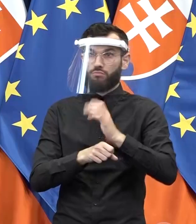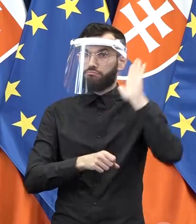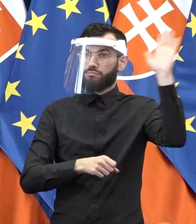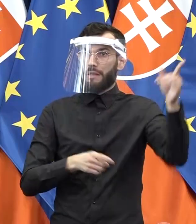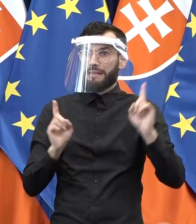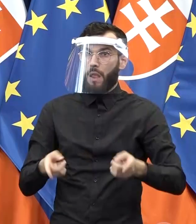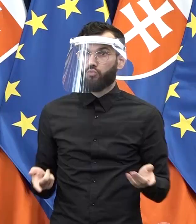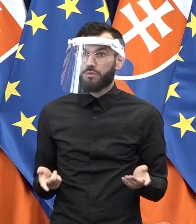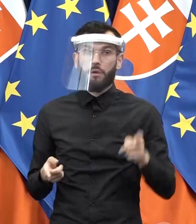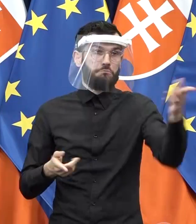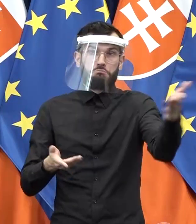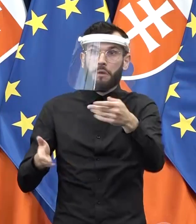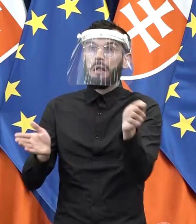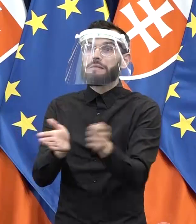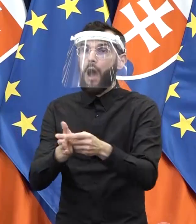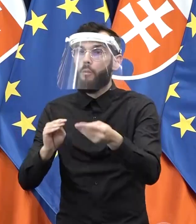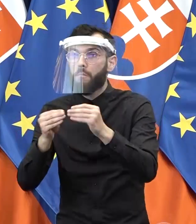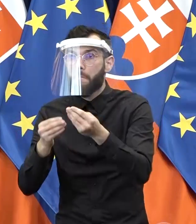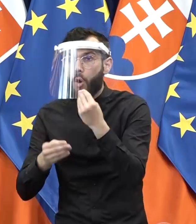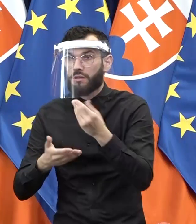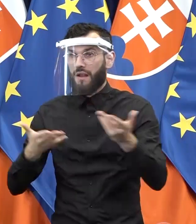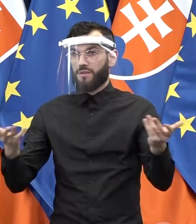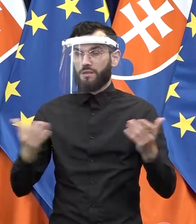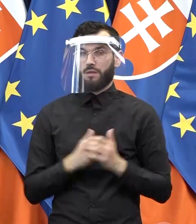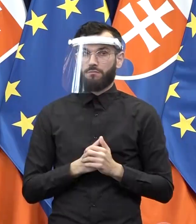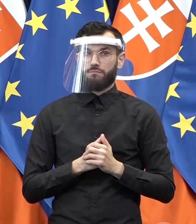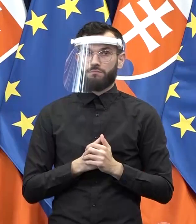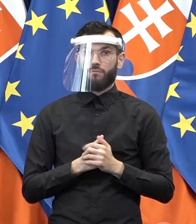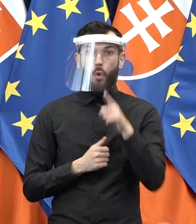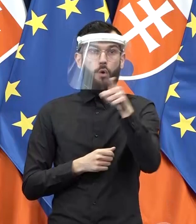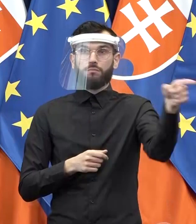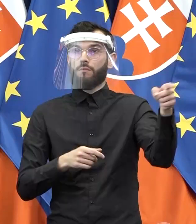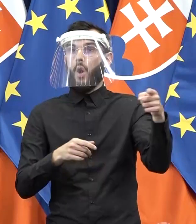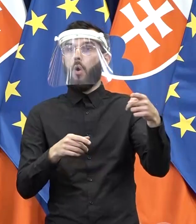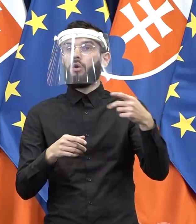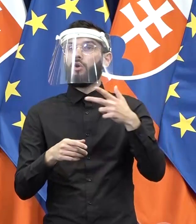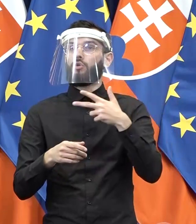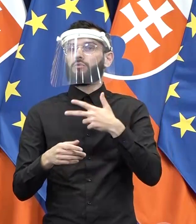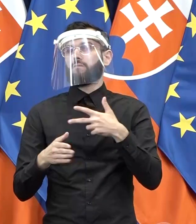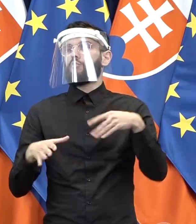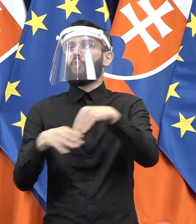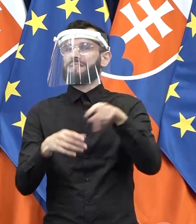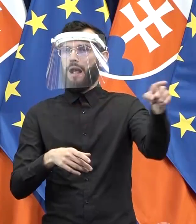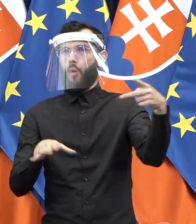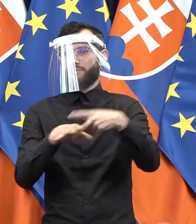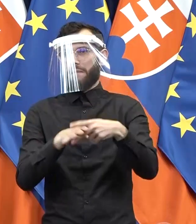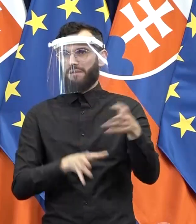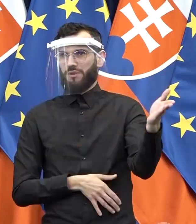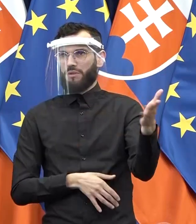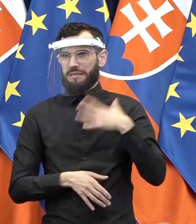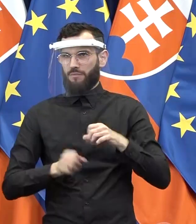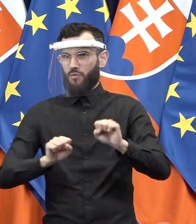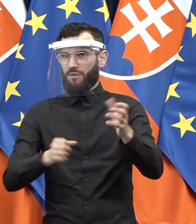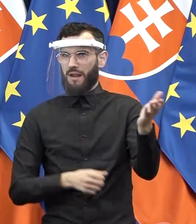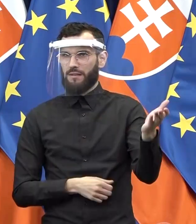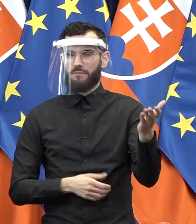možno im chodili nakupovať potraviny, aby v podstate boli ten sociálny kontakt s týmito ľuďmi, ktorých teda chceme chrániť.